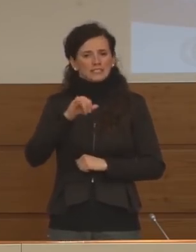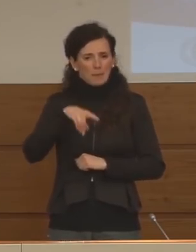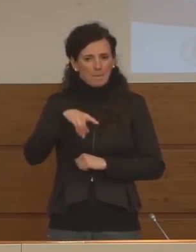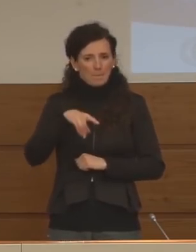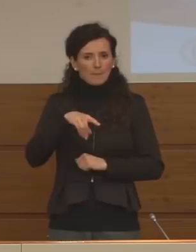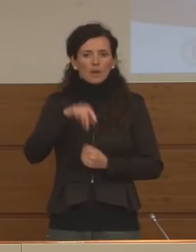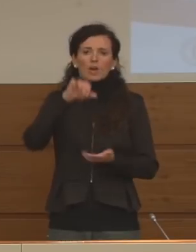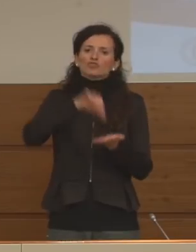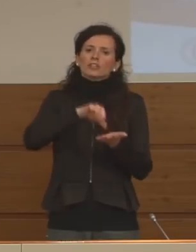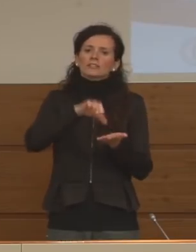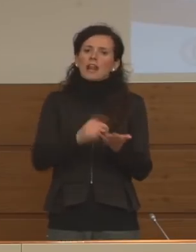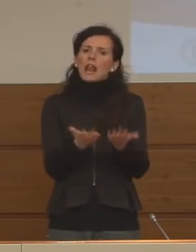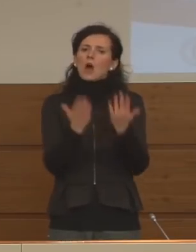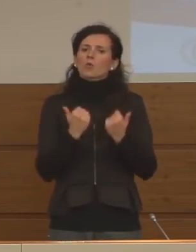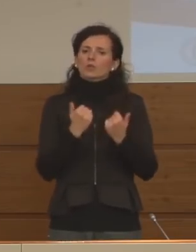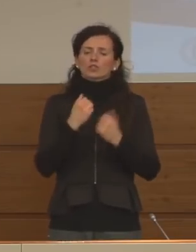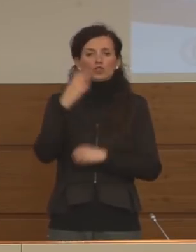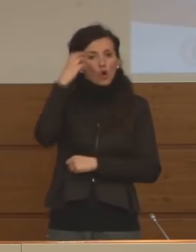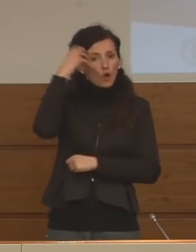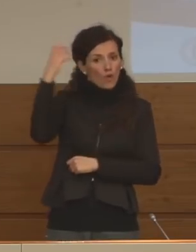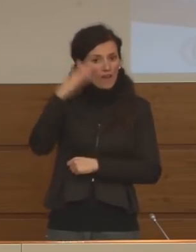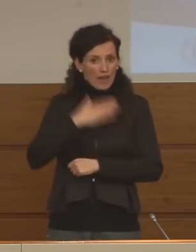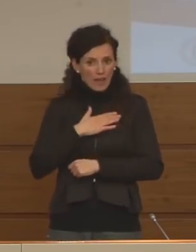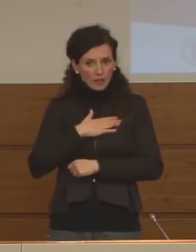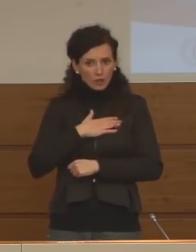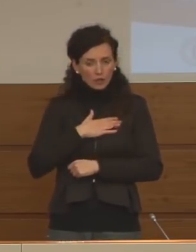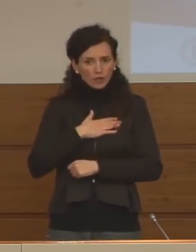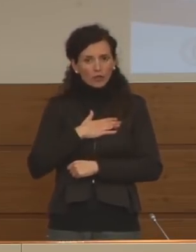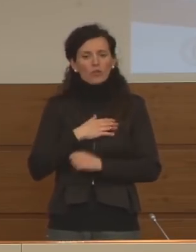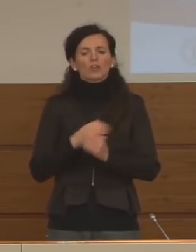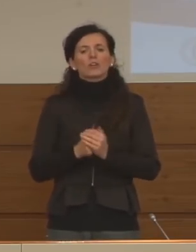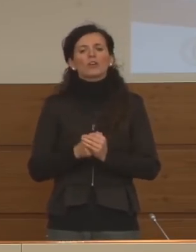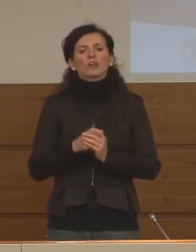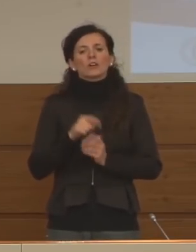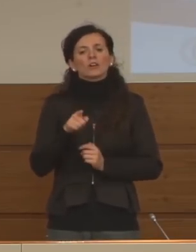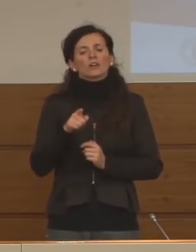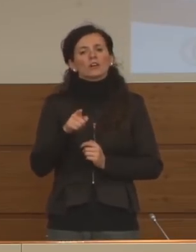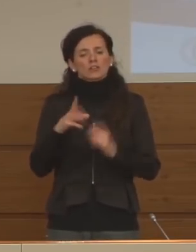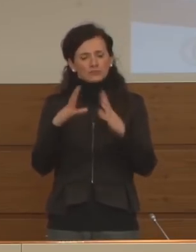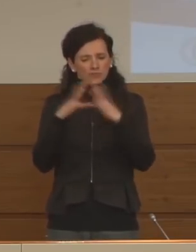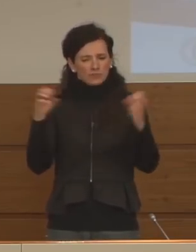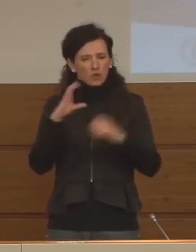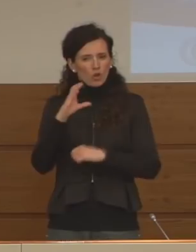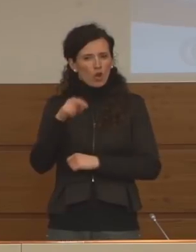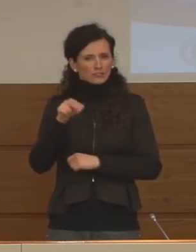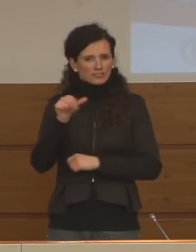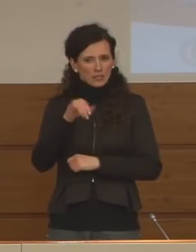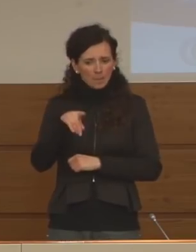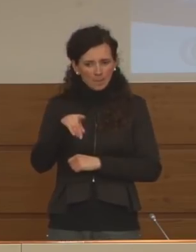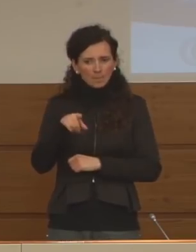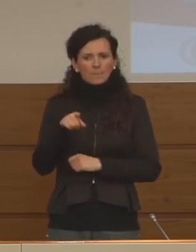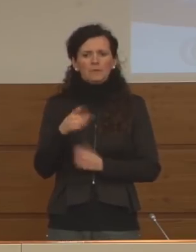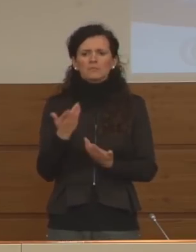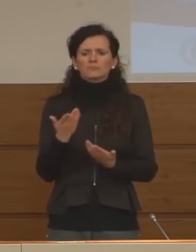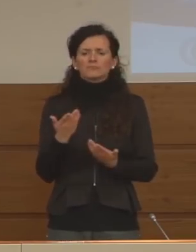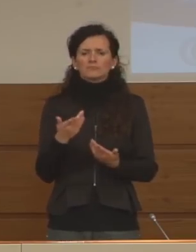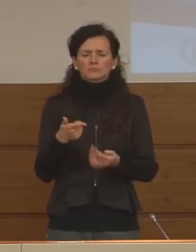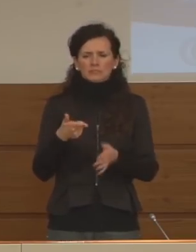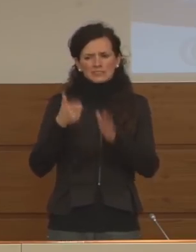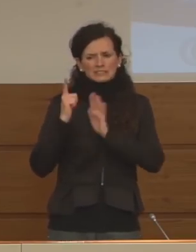acquisto del nostro governo ha bandito in pochissimo tempo qualche settimana fa